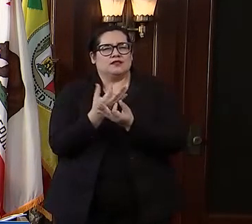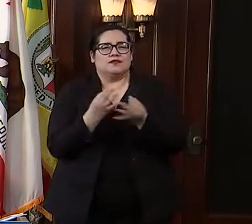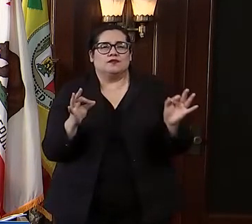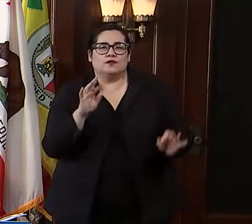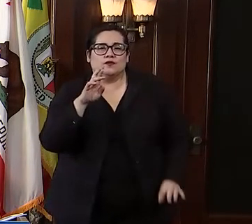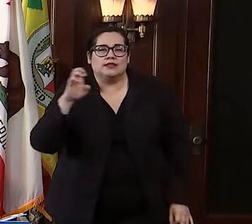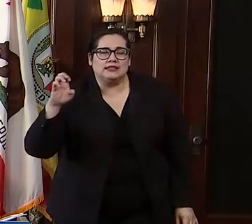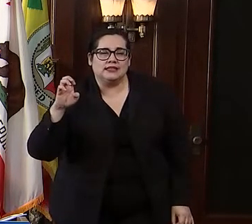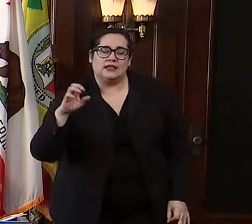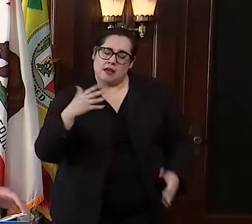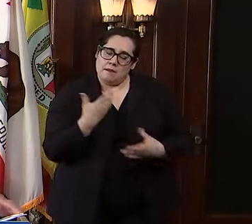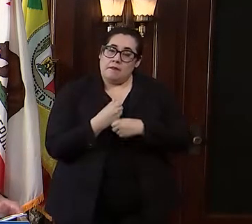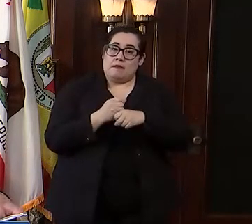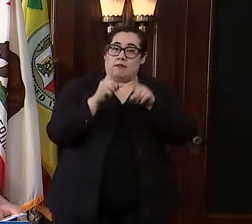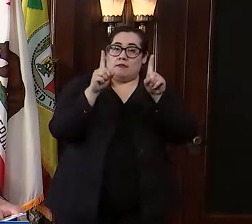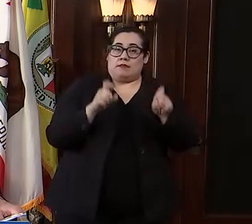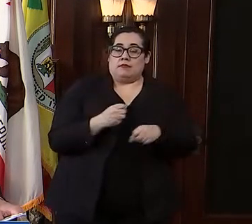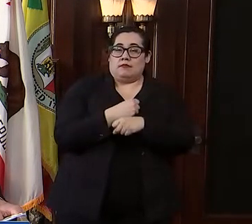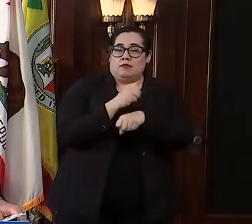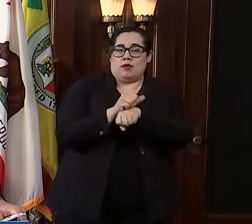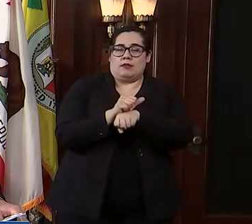una cita, visita la página